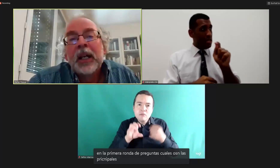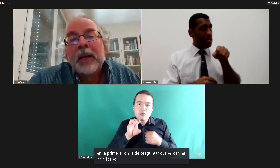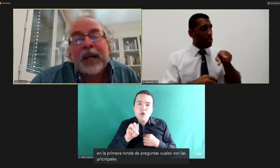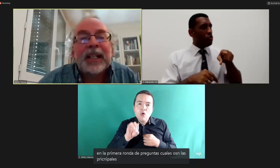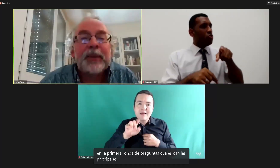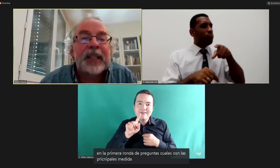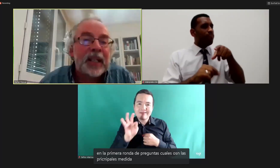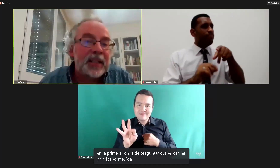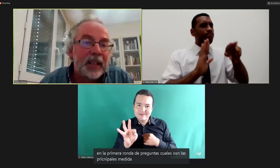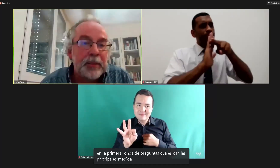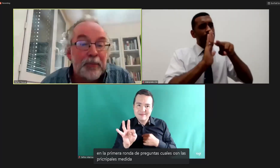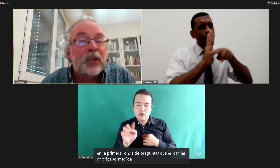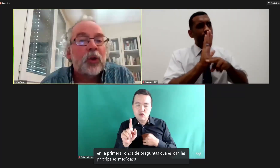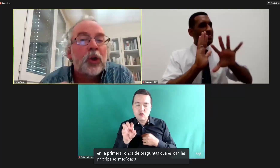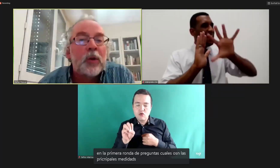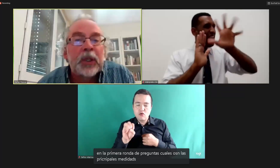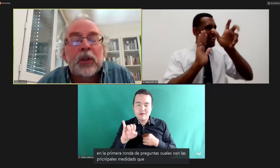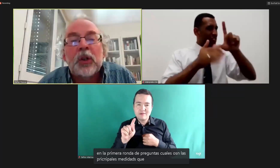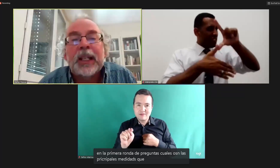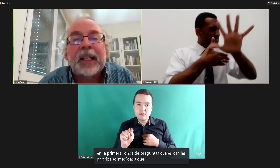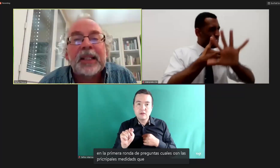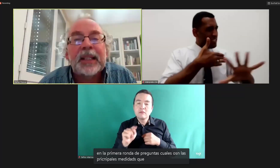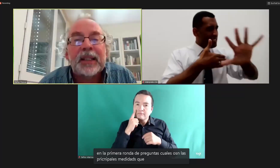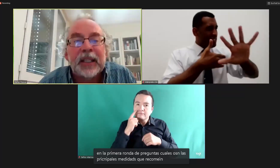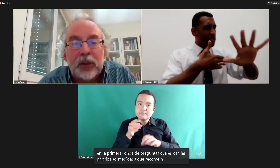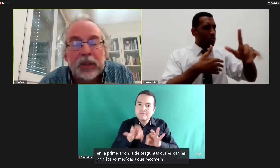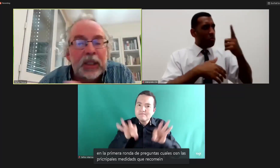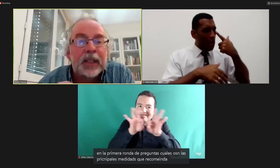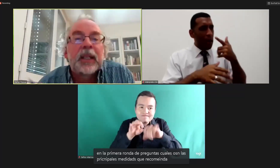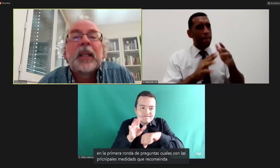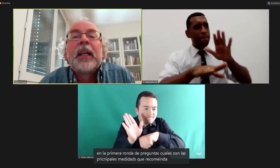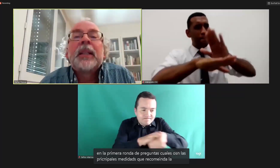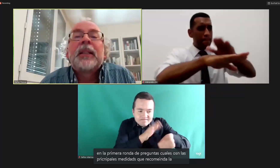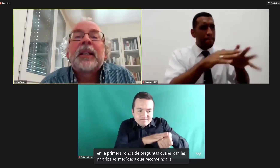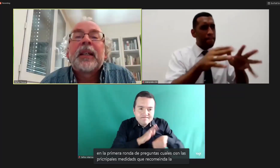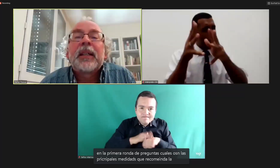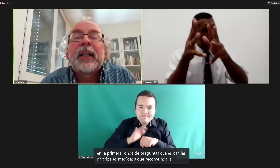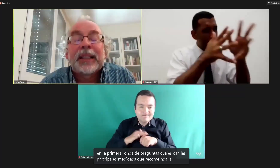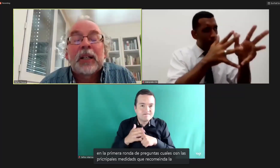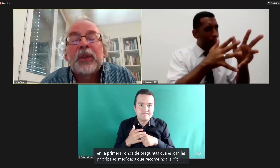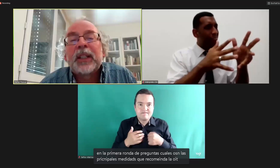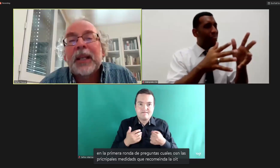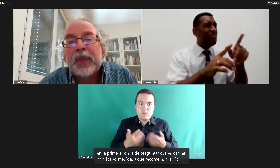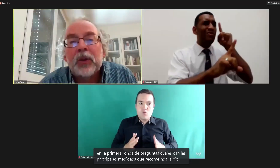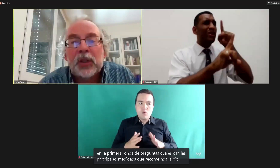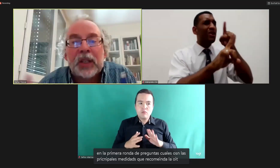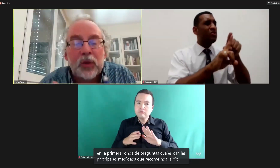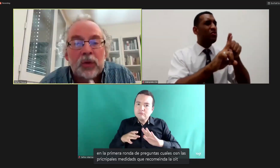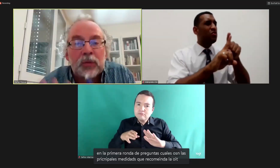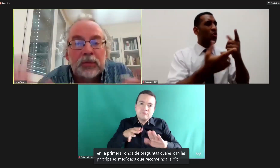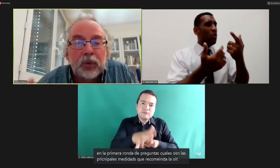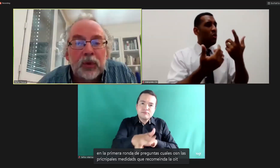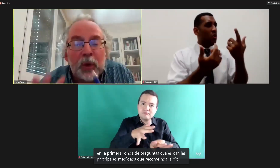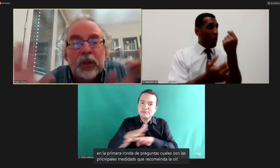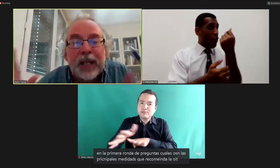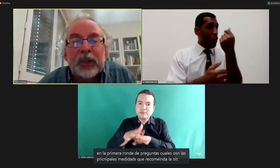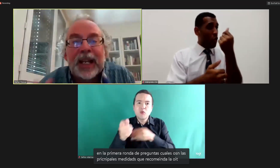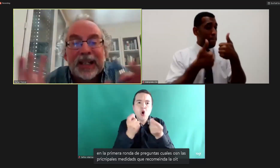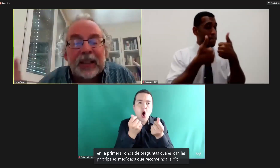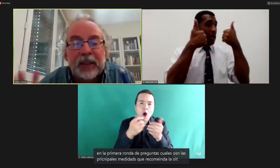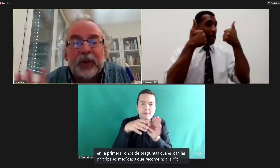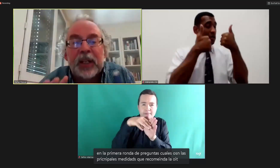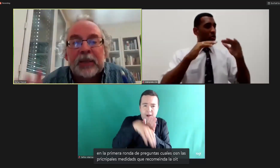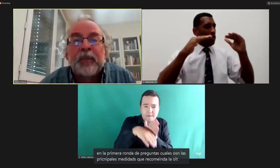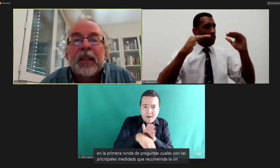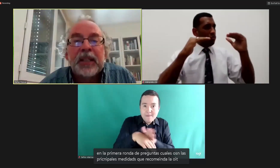la región para limitar ese impacto económico que la crisis está teniendo y del que Ana Lucía también nos ha hecho un recuerdo,